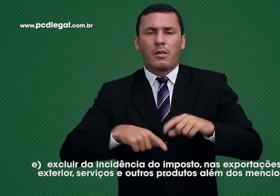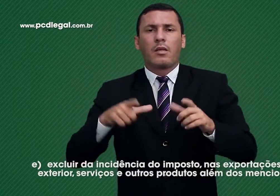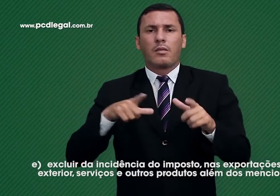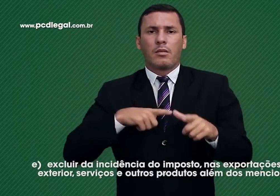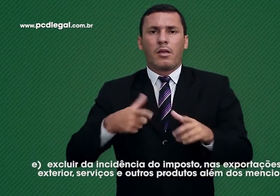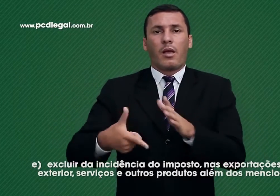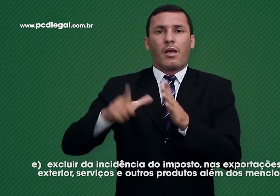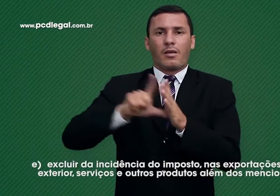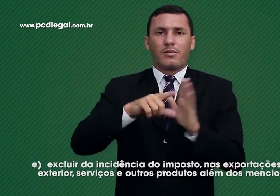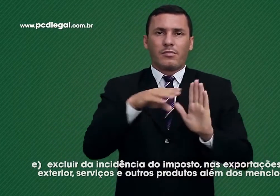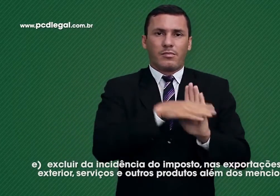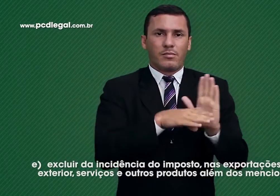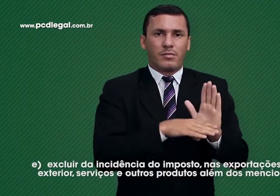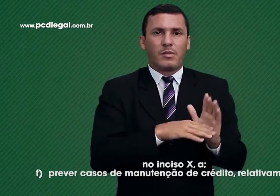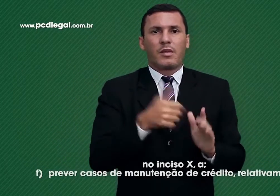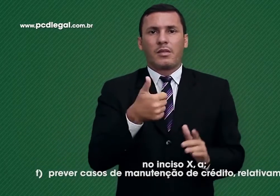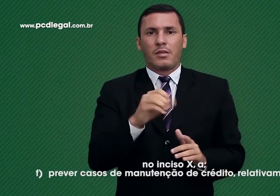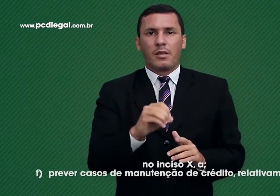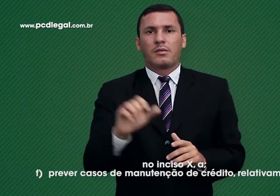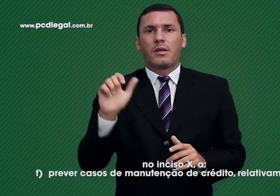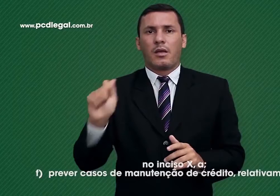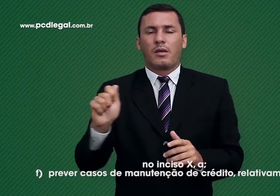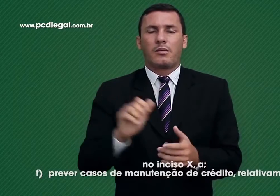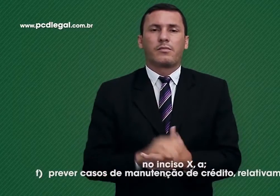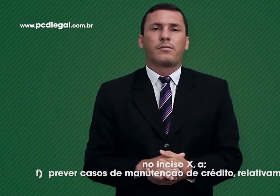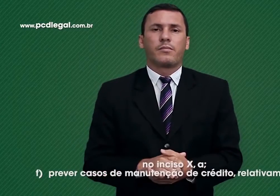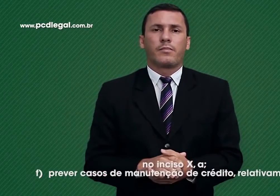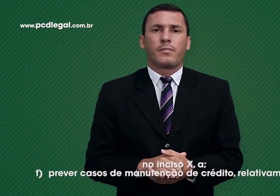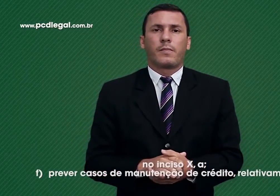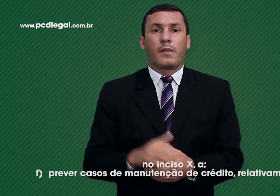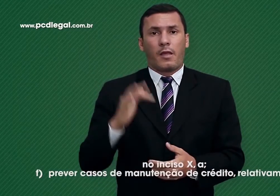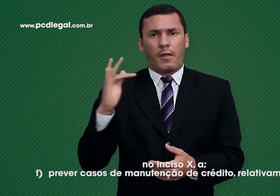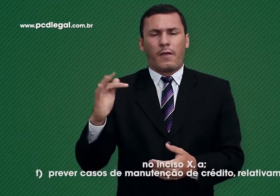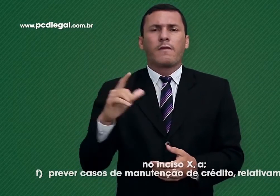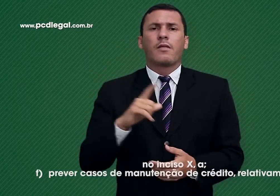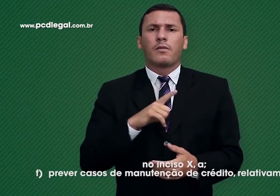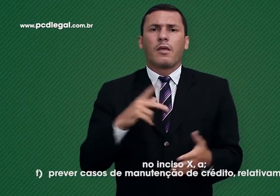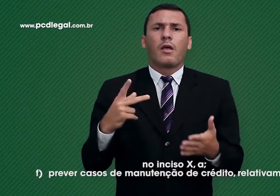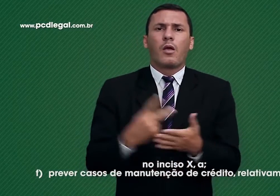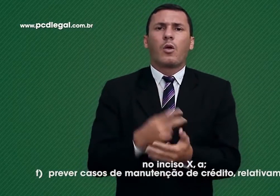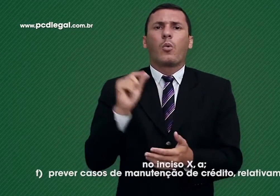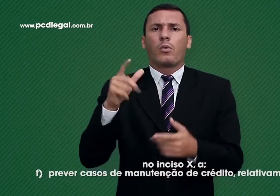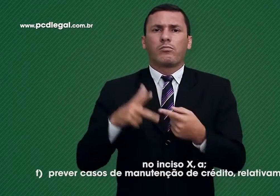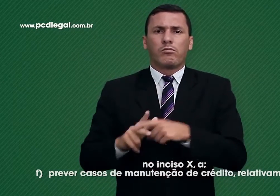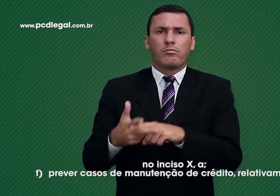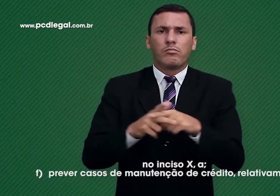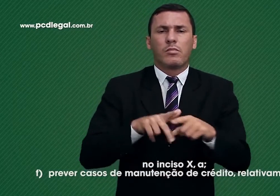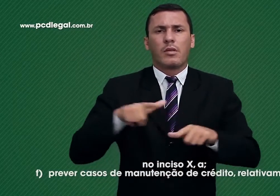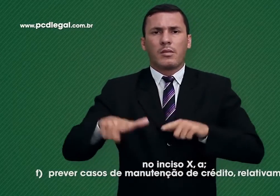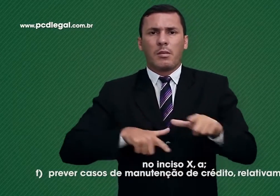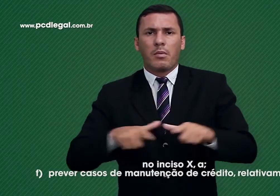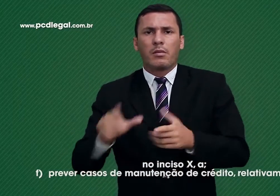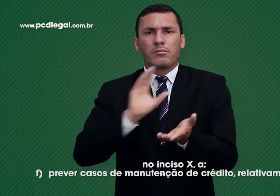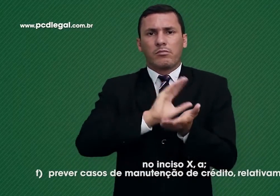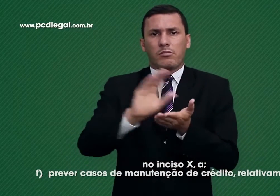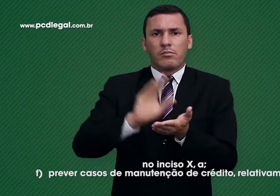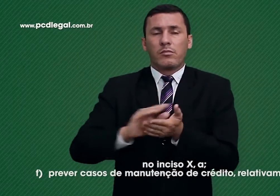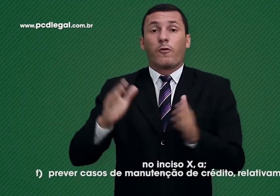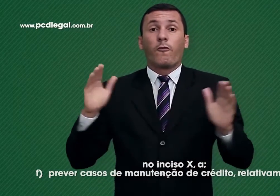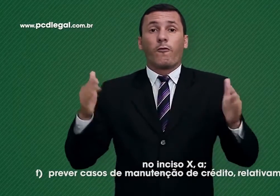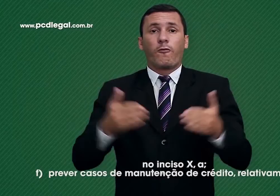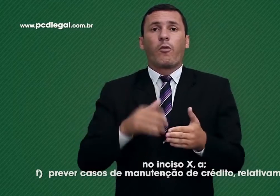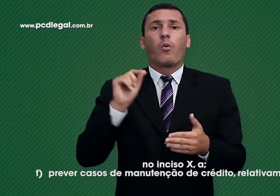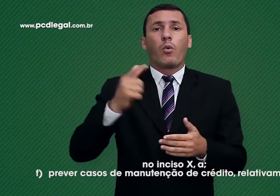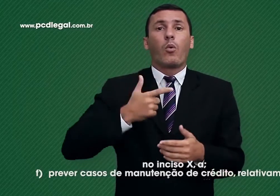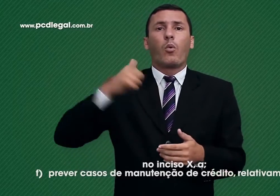e outros produtos além dos mencionados no inciso 10-A. F. Prever casos de manutenção de